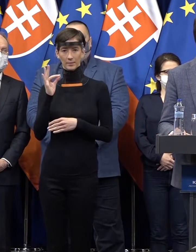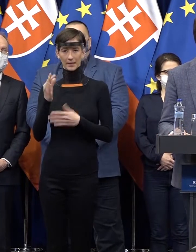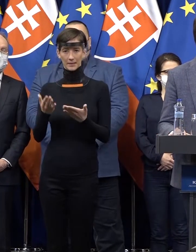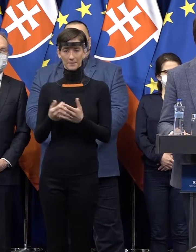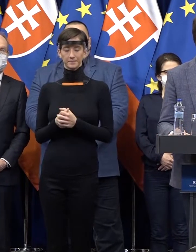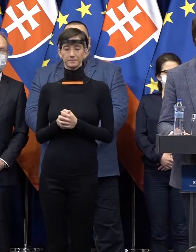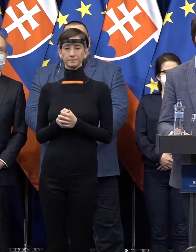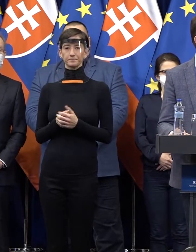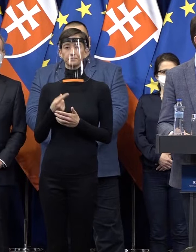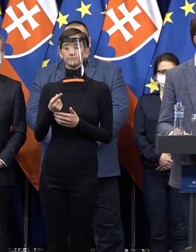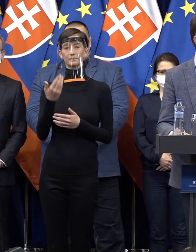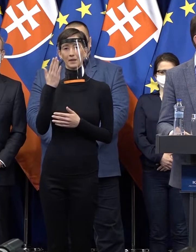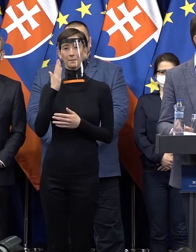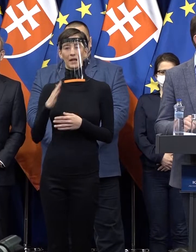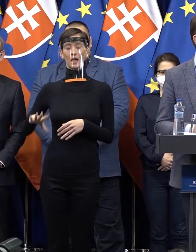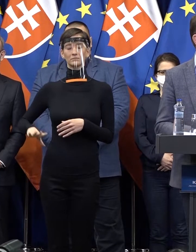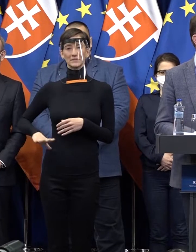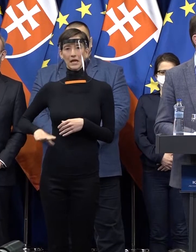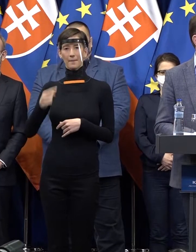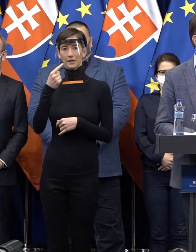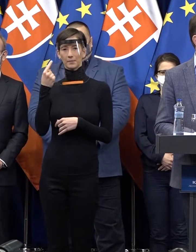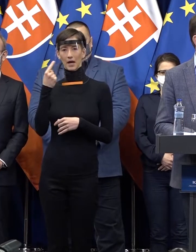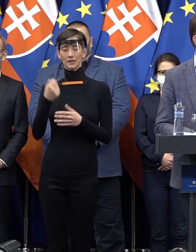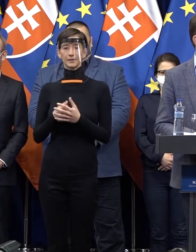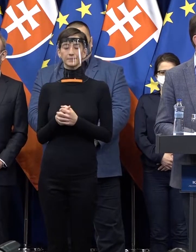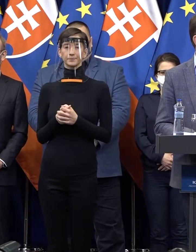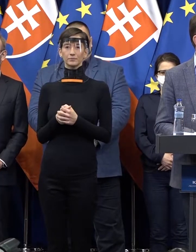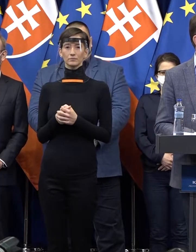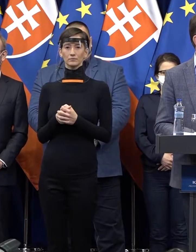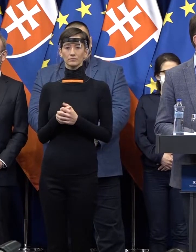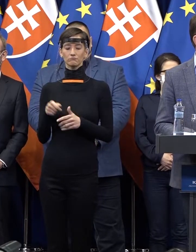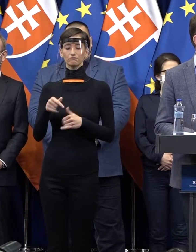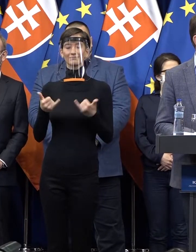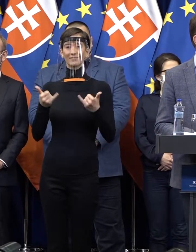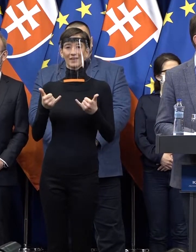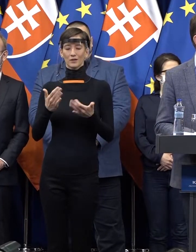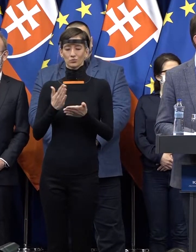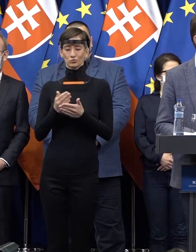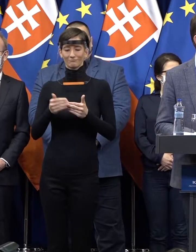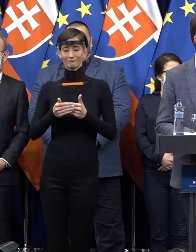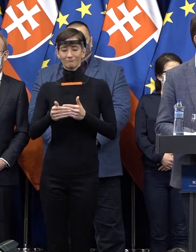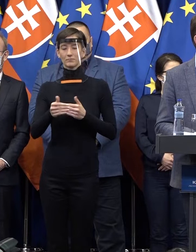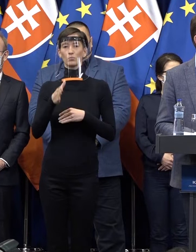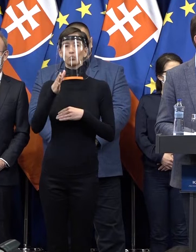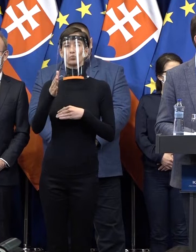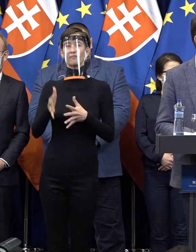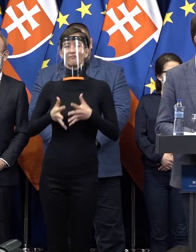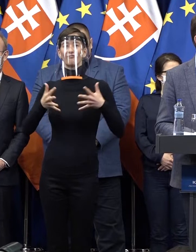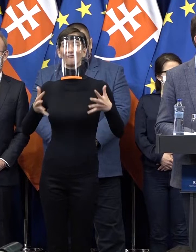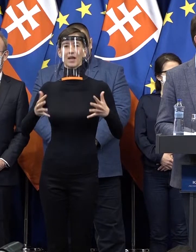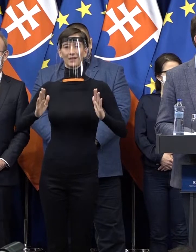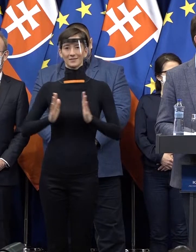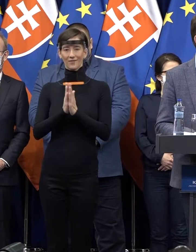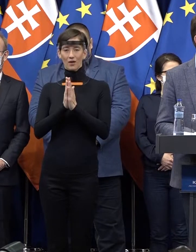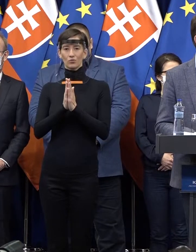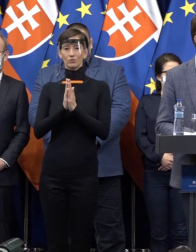Ctené dámy, ctení páni, pred nami sú veľké sviatky v tejto krajine, najväčšie kresťanské